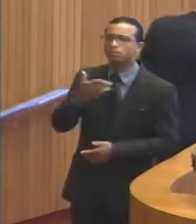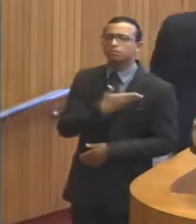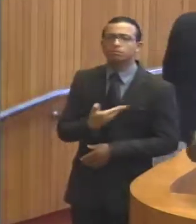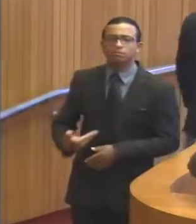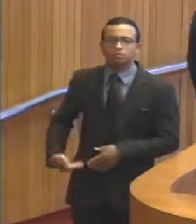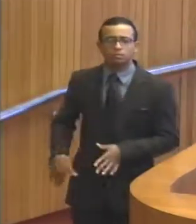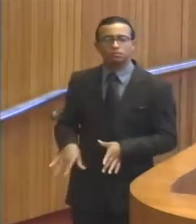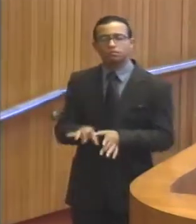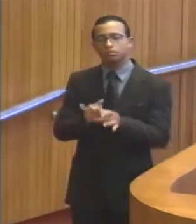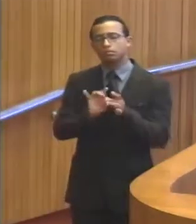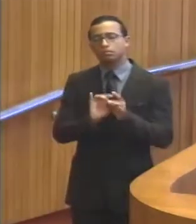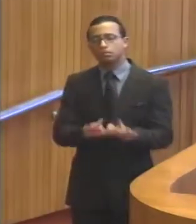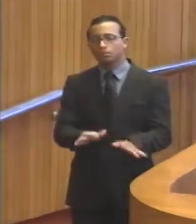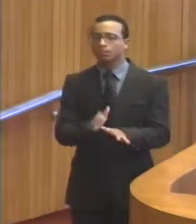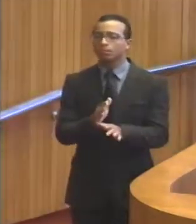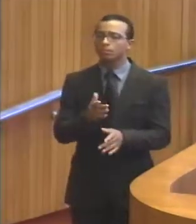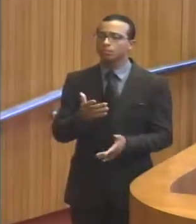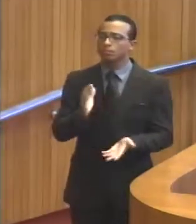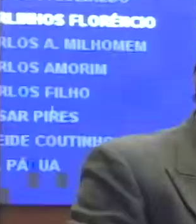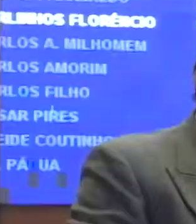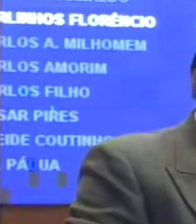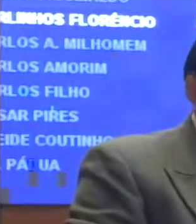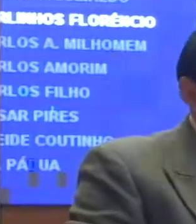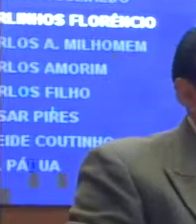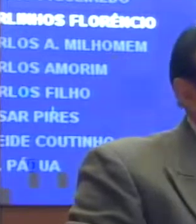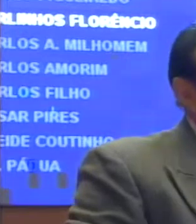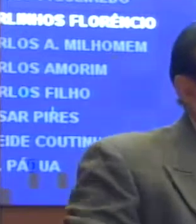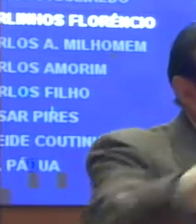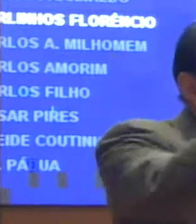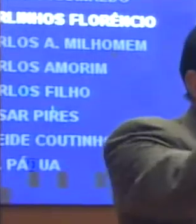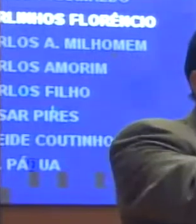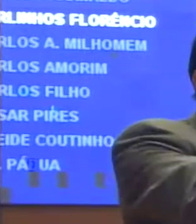governadora dando emendas ainda